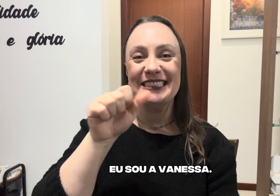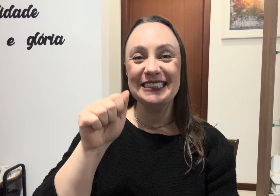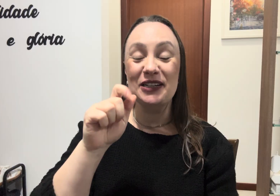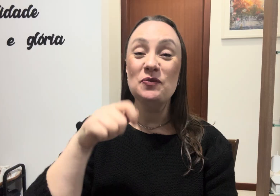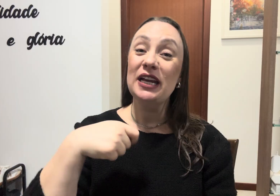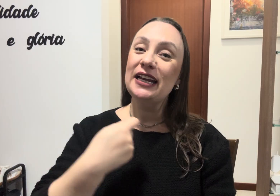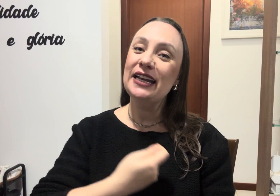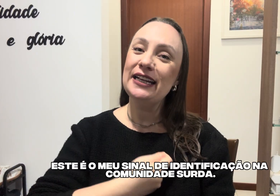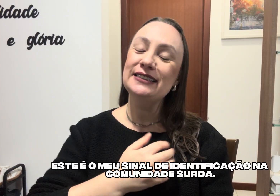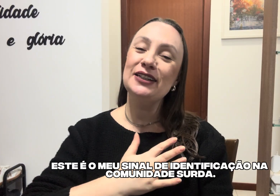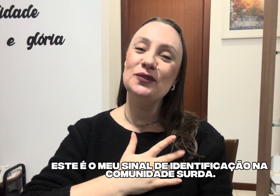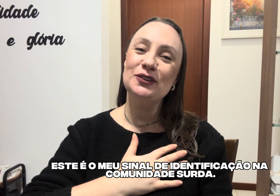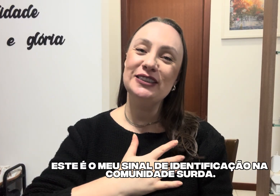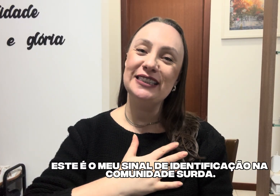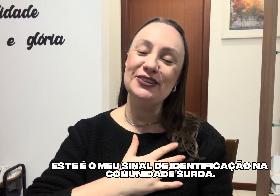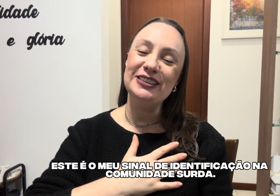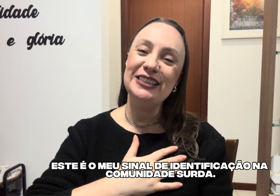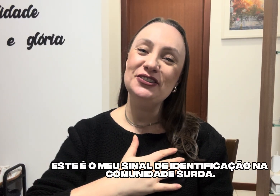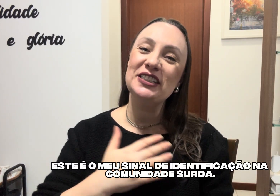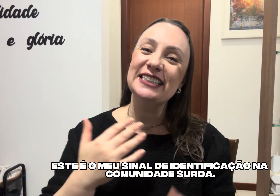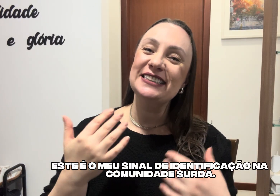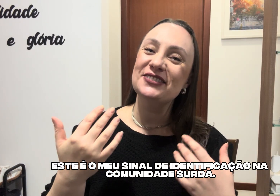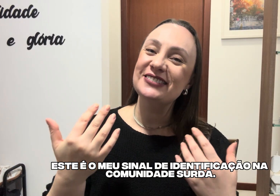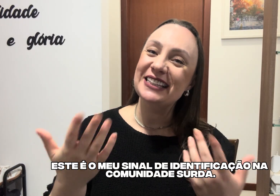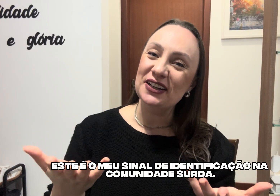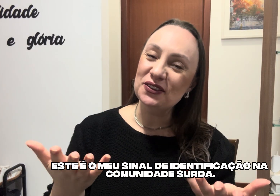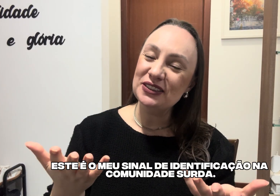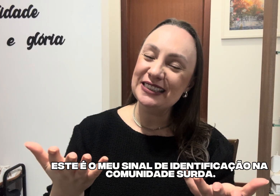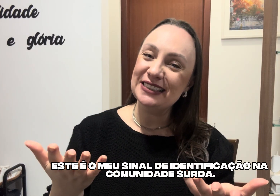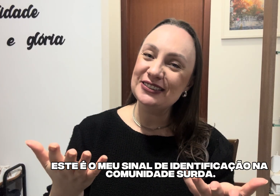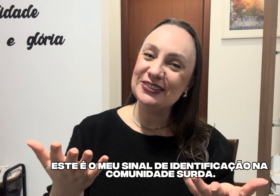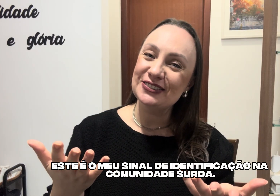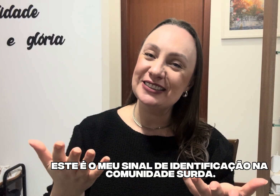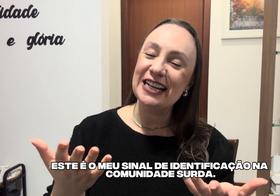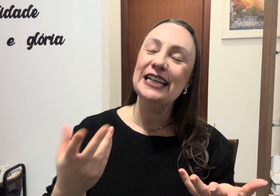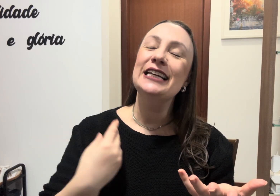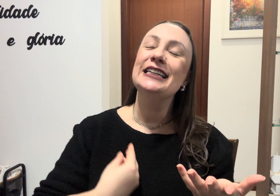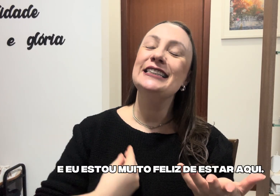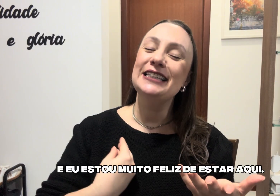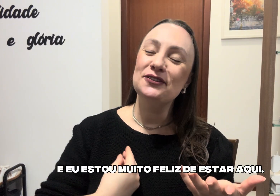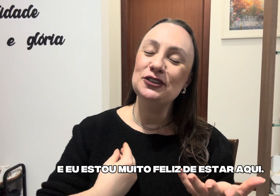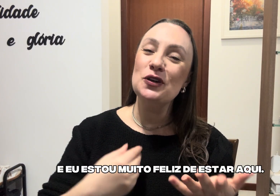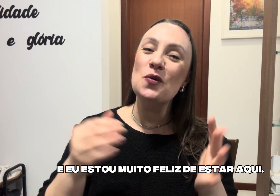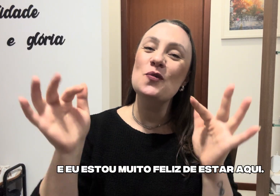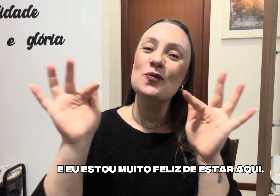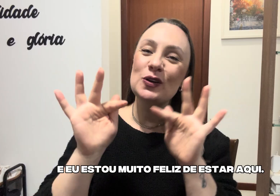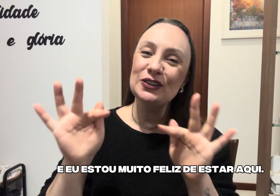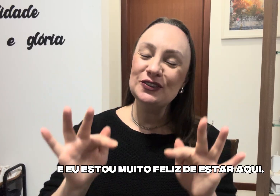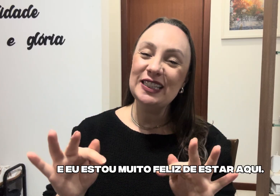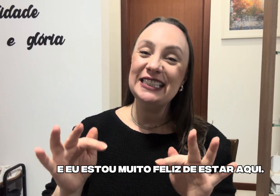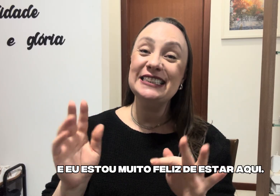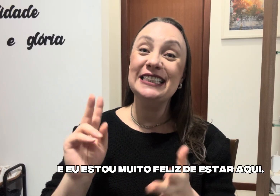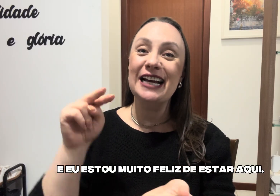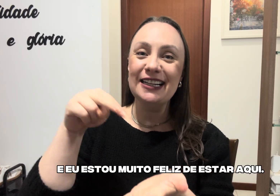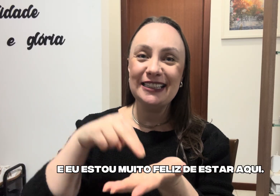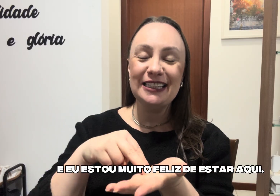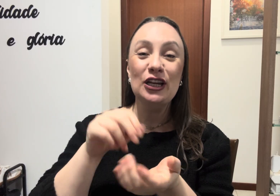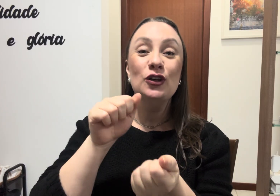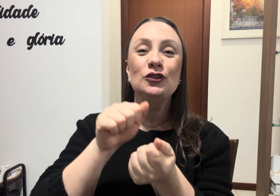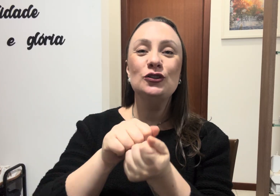Vanessa. Esse é o meu sinal de identificação na comunidade surda e eu estou muito feliz de estar aqui